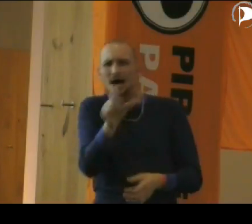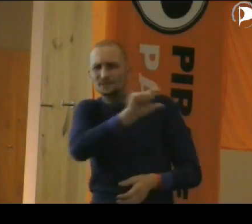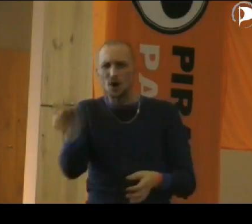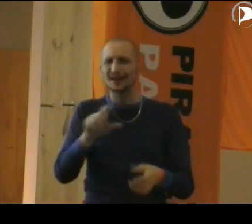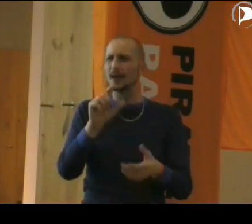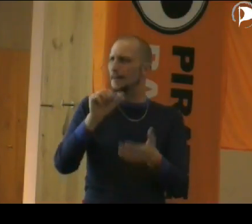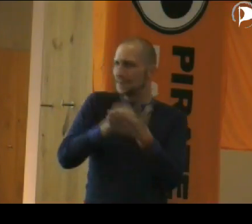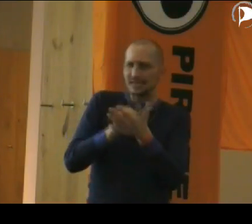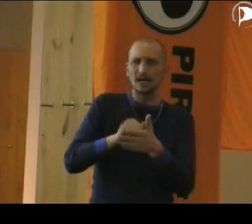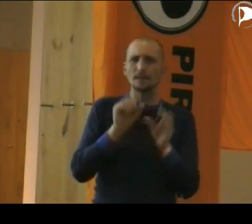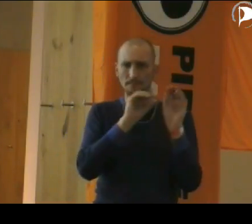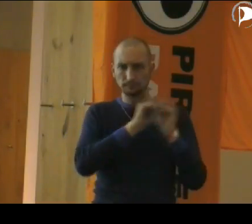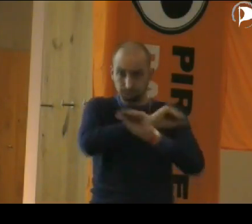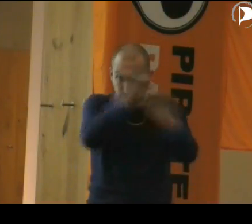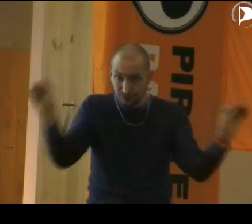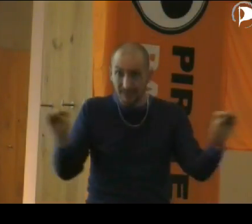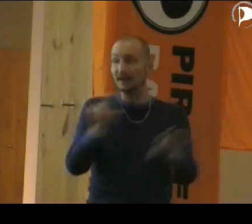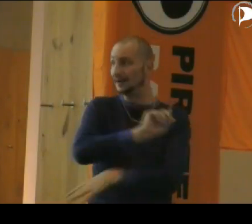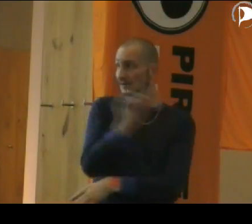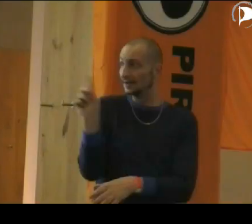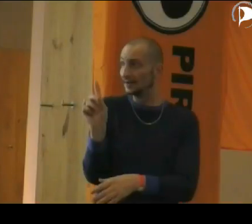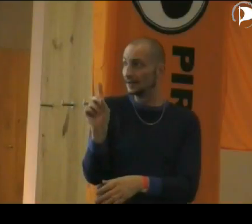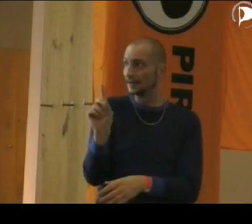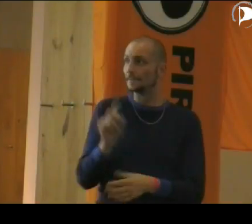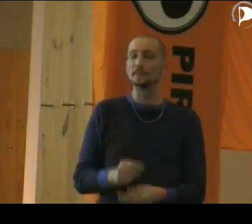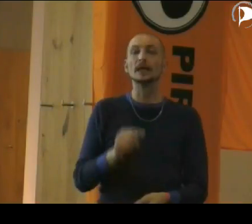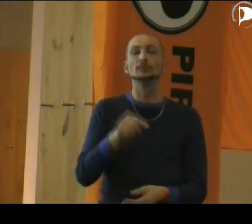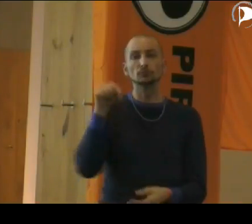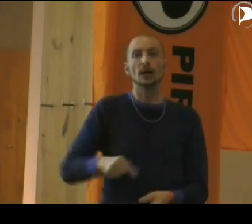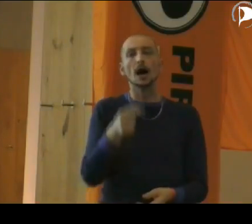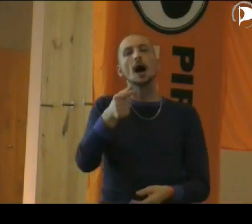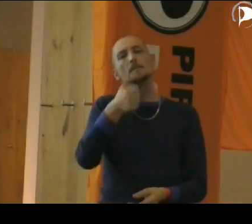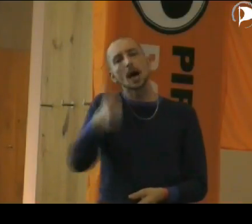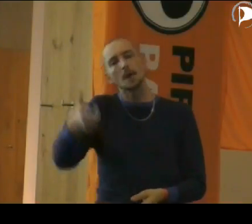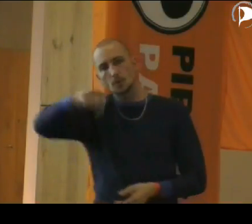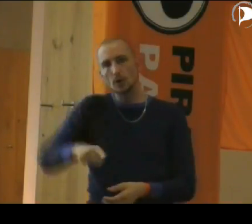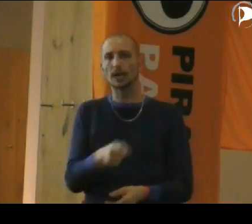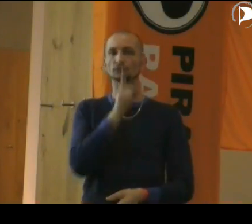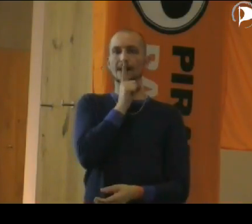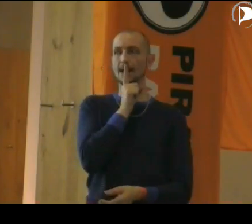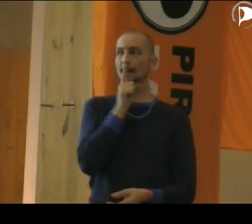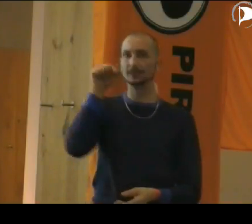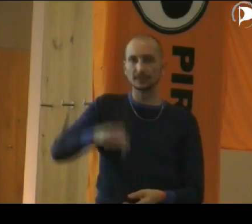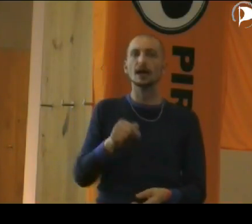geschrieben werden und geheim verwundert diese kernpunkte waren